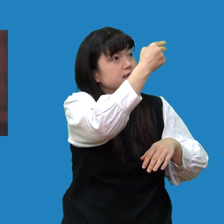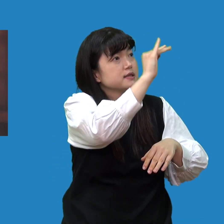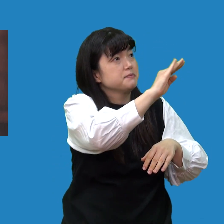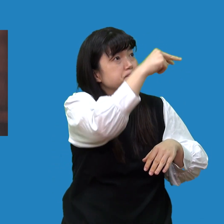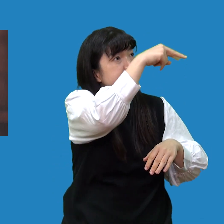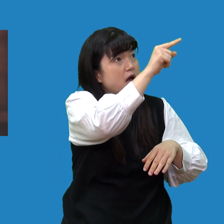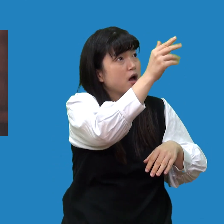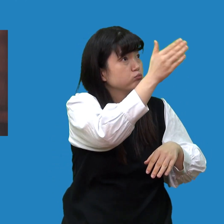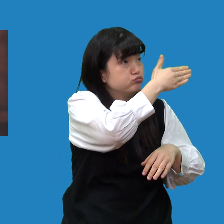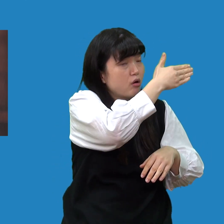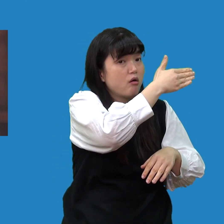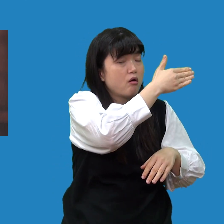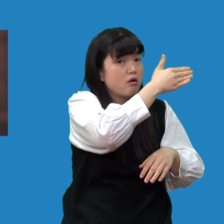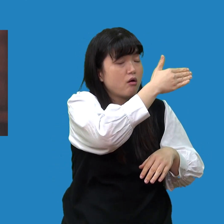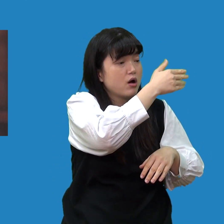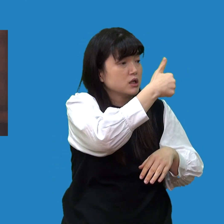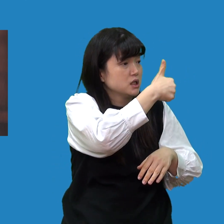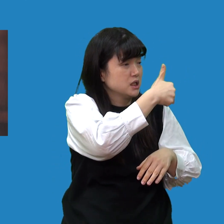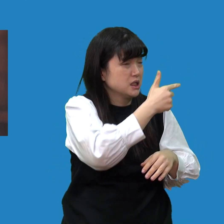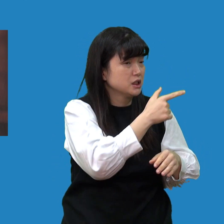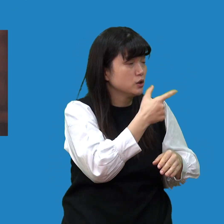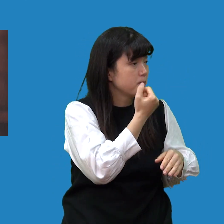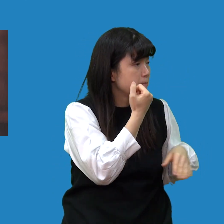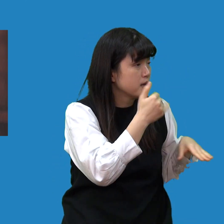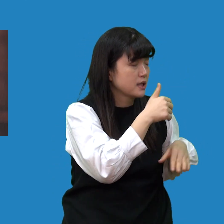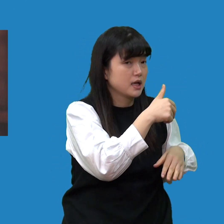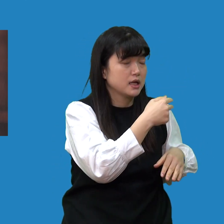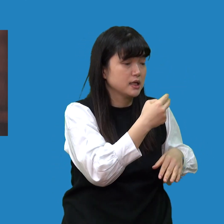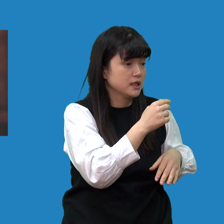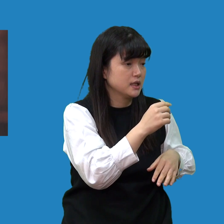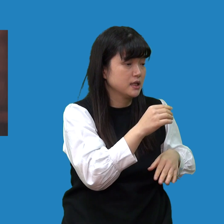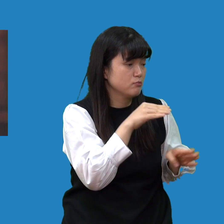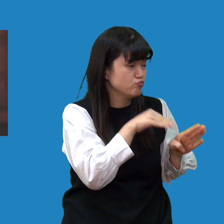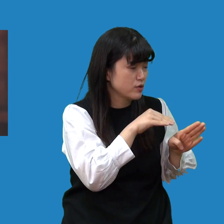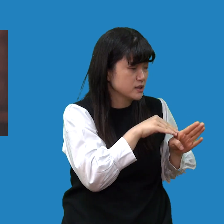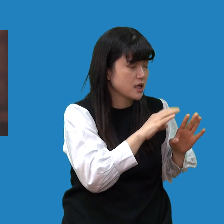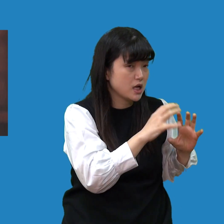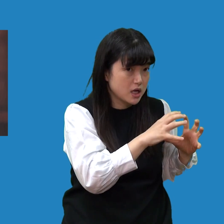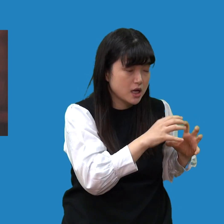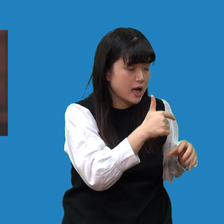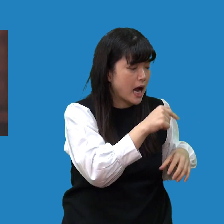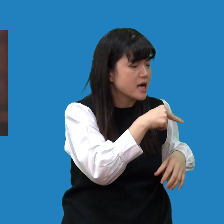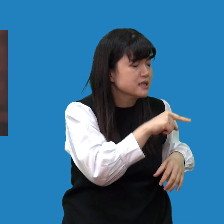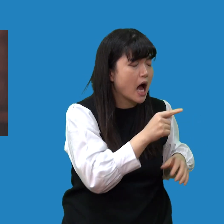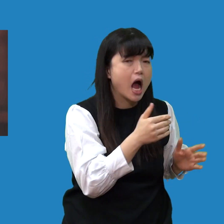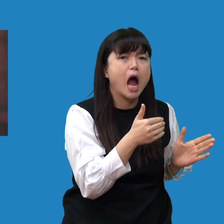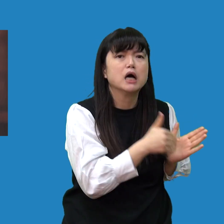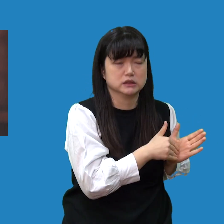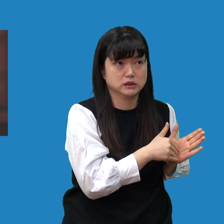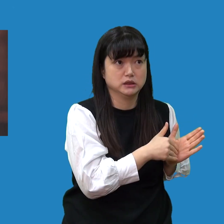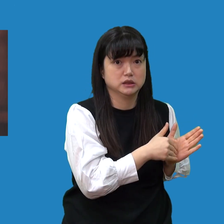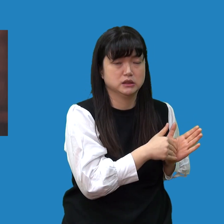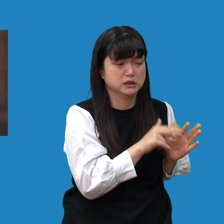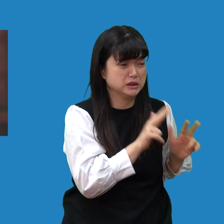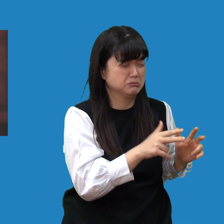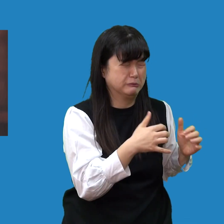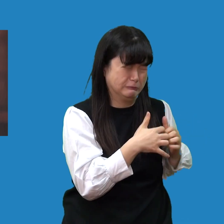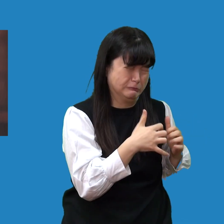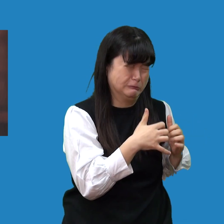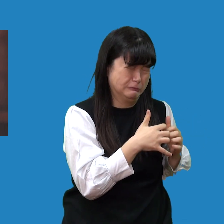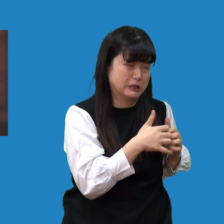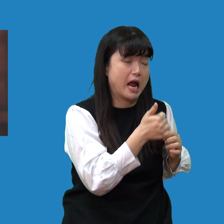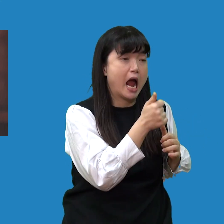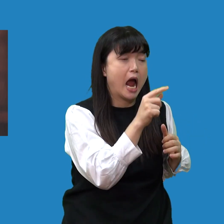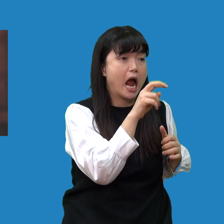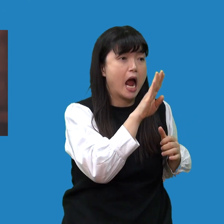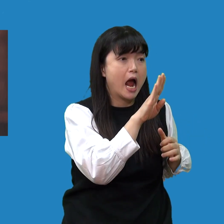딥사에서부터 자, 지중해 연안에 위치한 블레셋 성읍 남쪽의 가사, 지금도 전쟁하고 있는